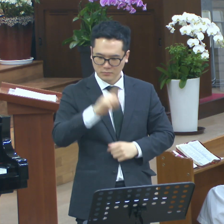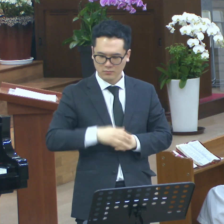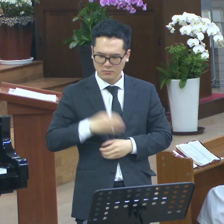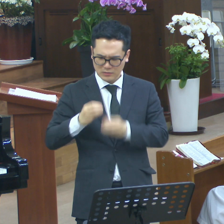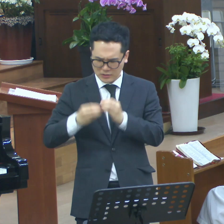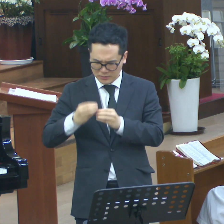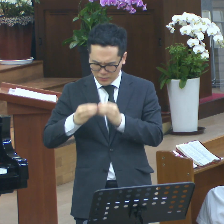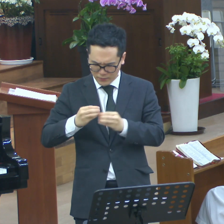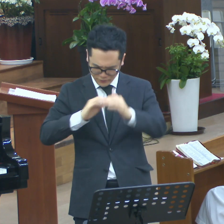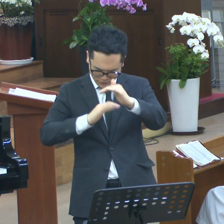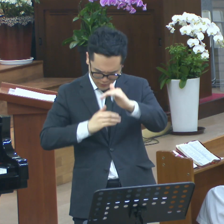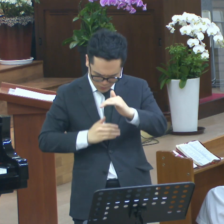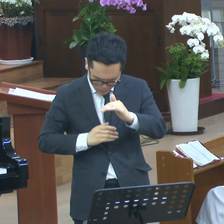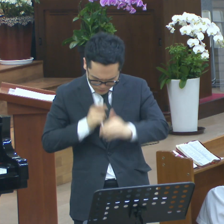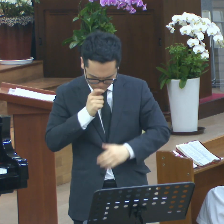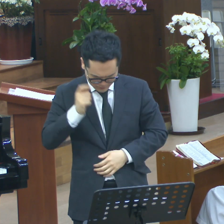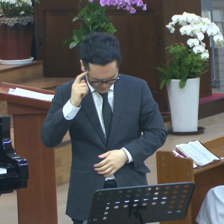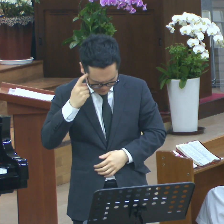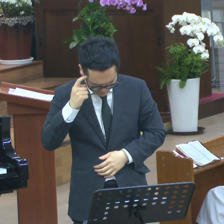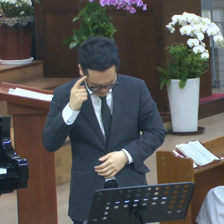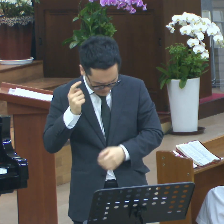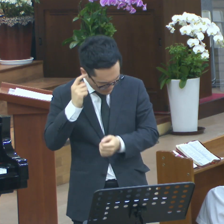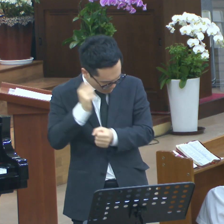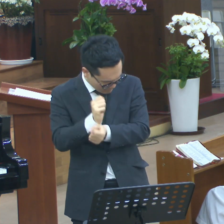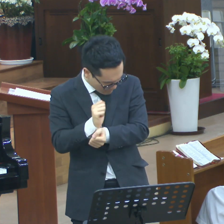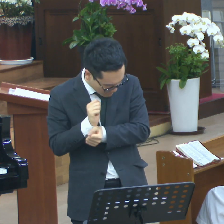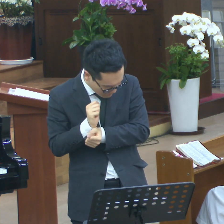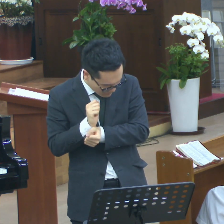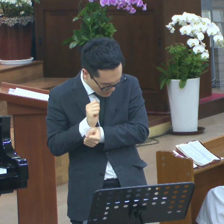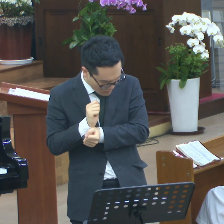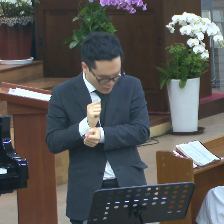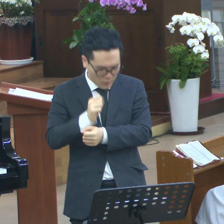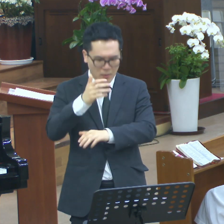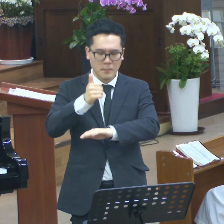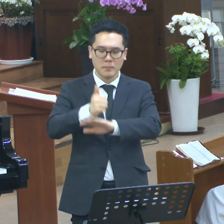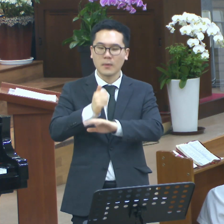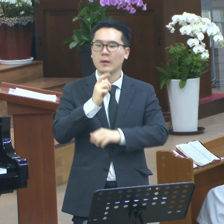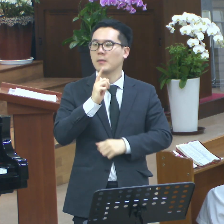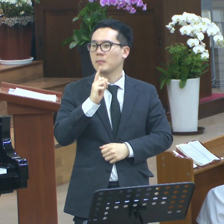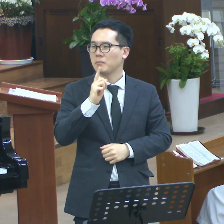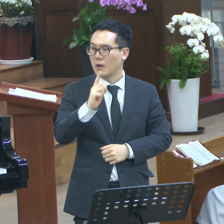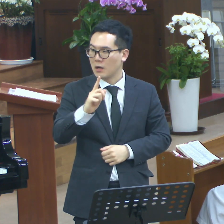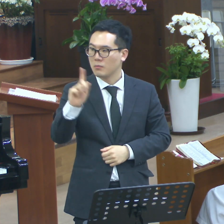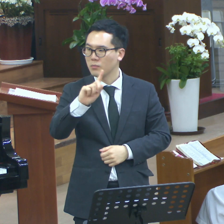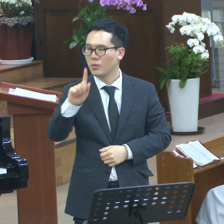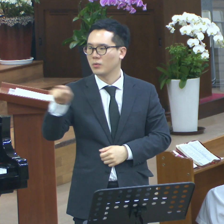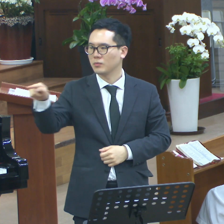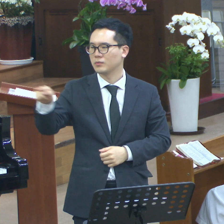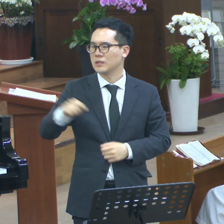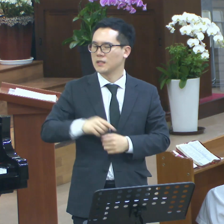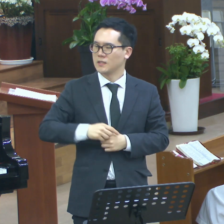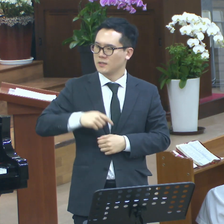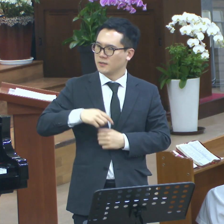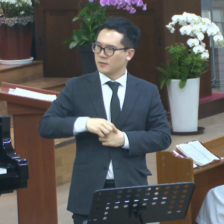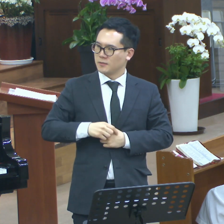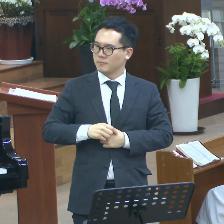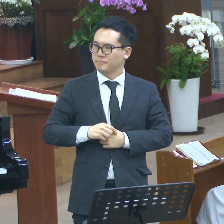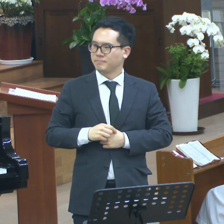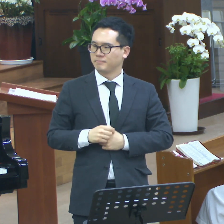시편을 다 주독한 다음에 마지막에 주독을 했는데 이 시편을 망설임 가운데 주독하면서 이런 결론을